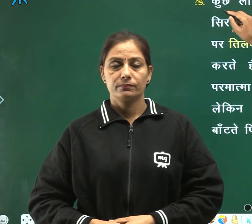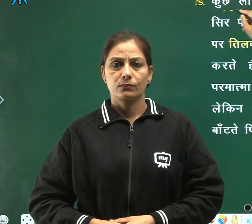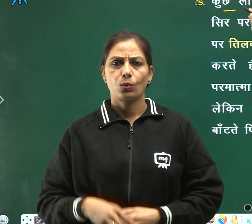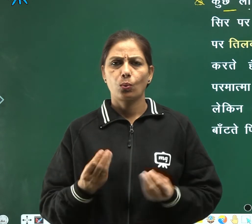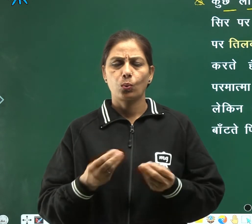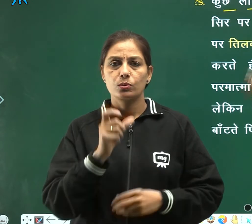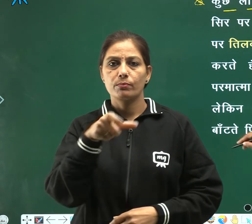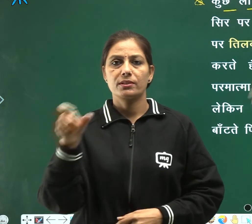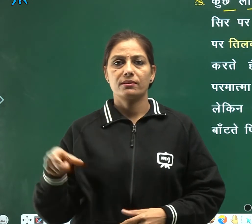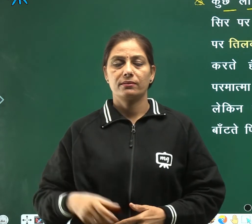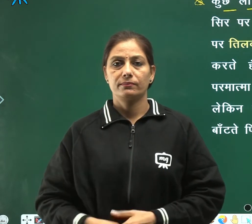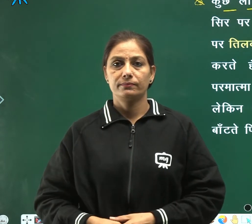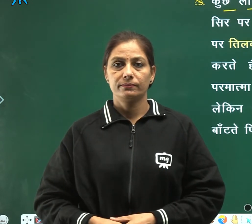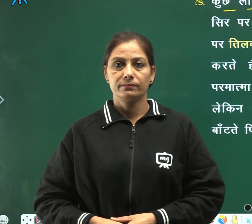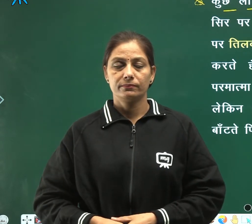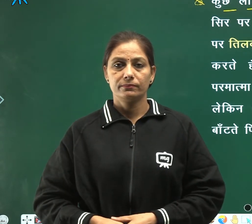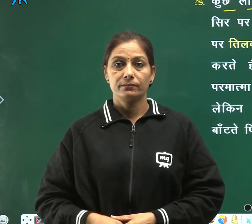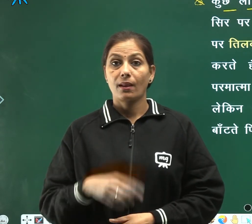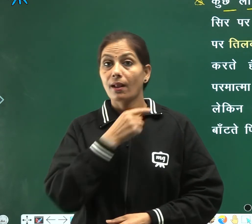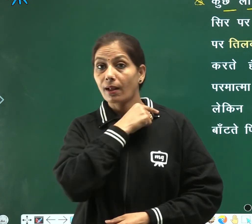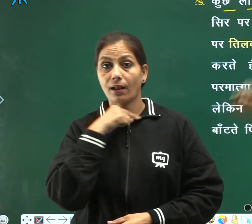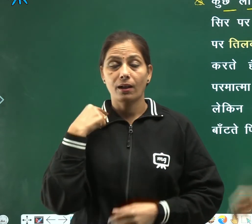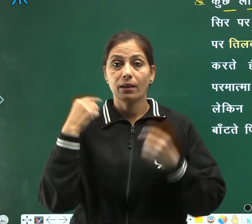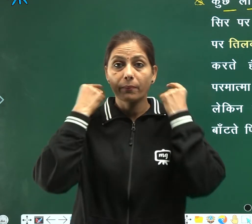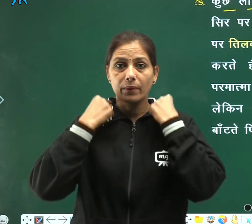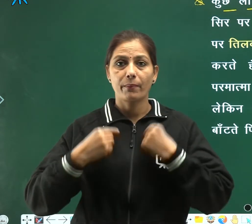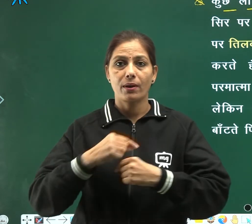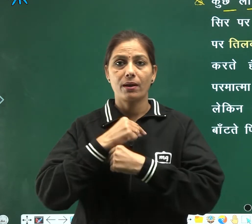कुछ लोग गले में माला,